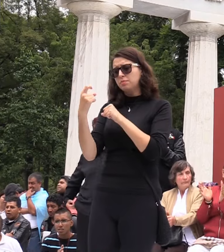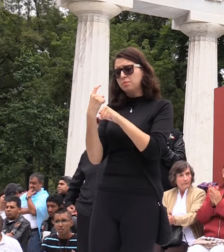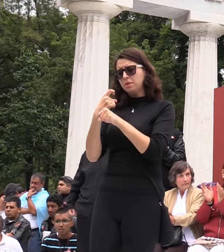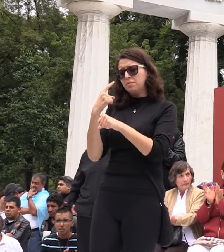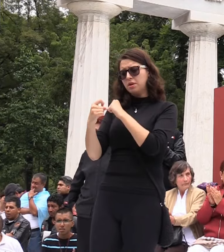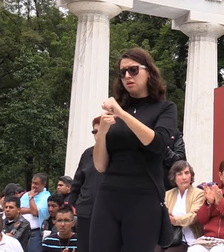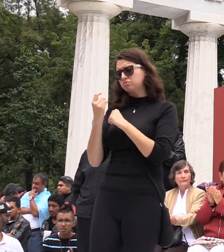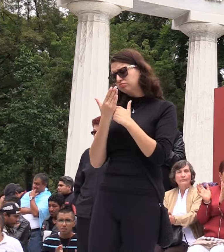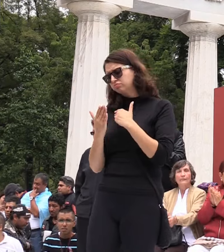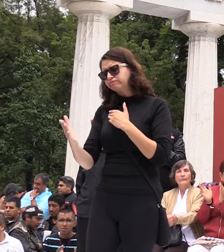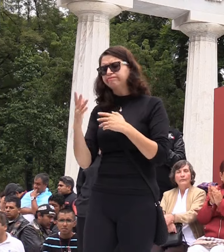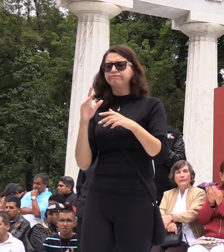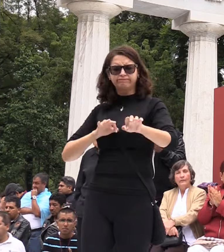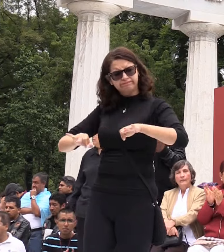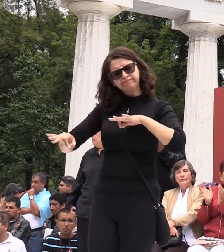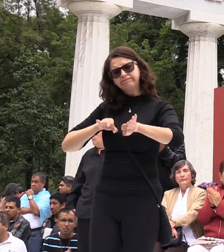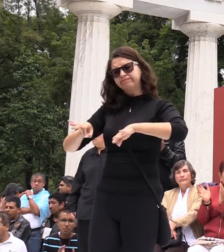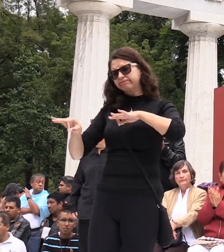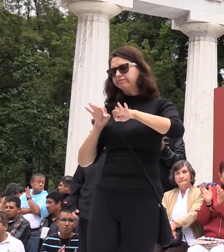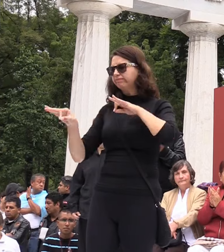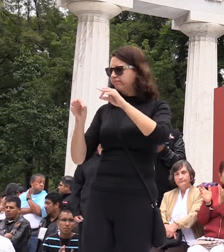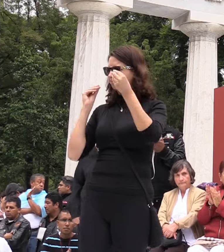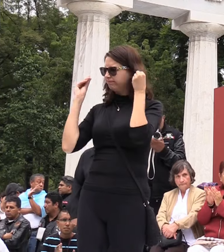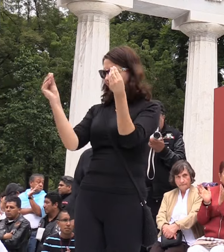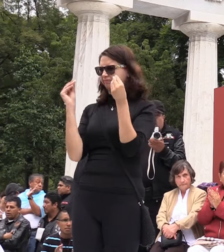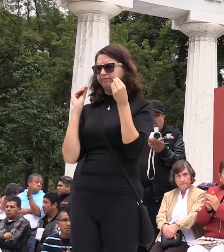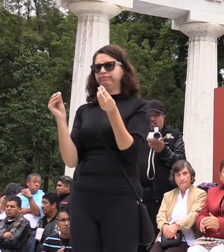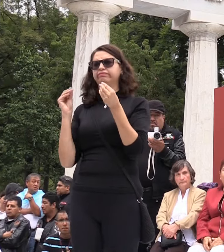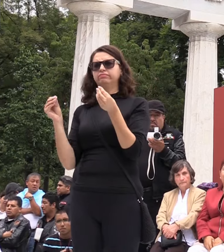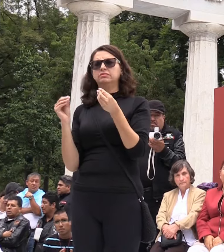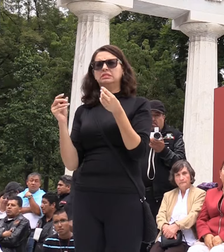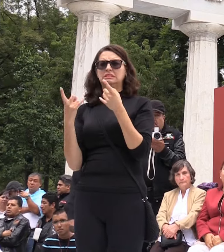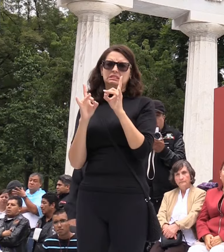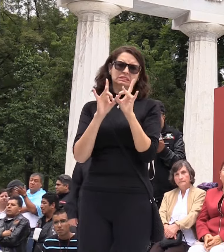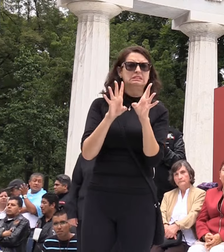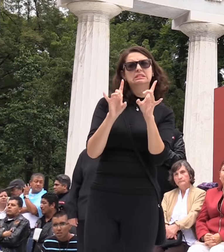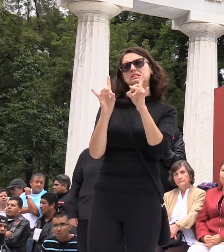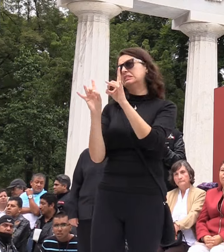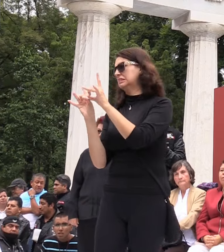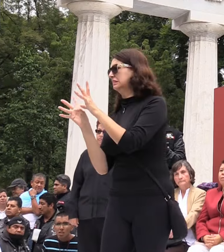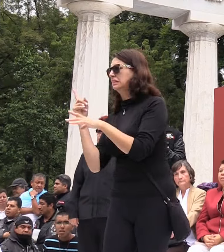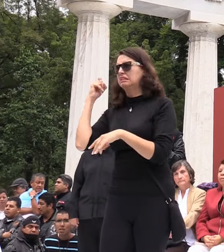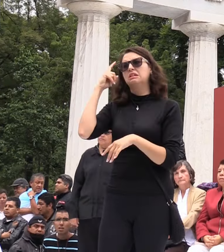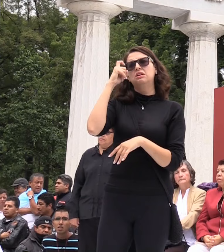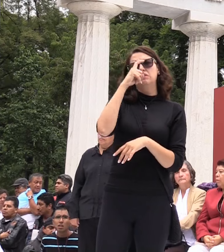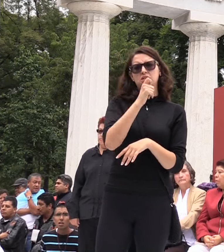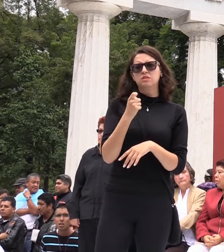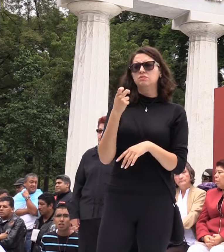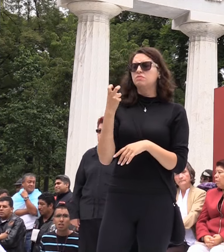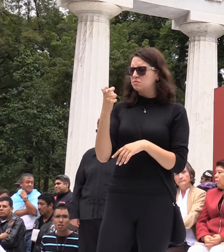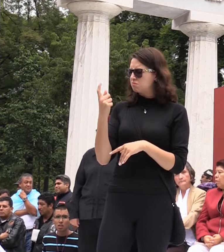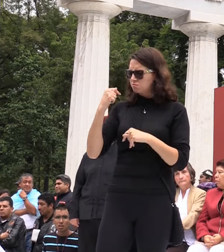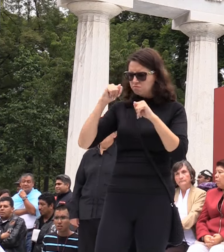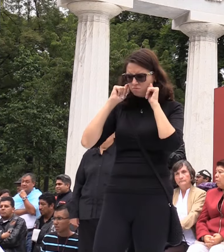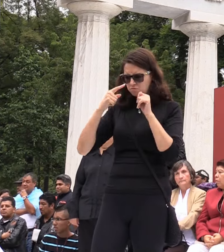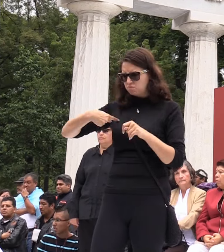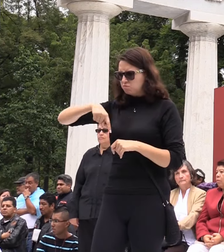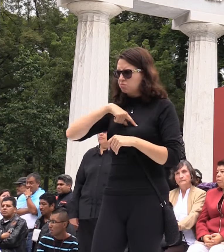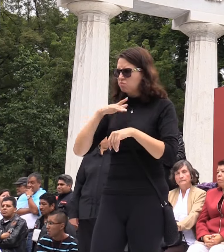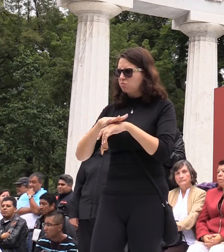sido un año de mucho trabajo y hemos pasado por momentos complicados, pero ello nos ha